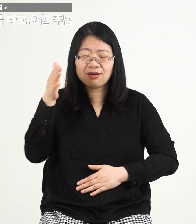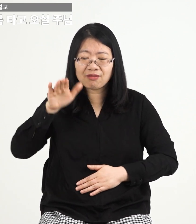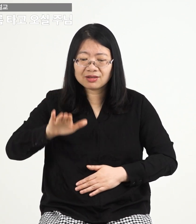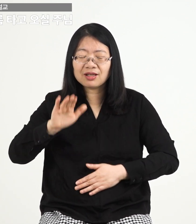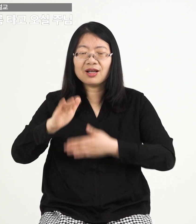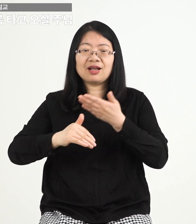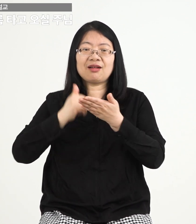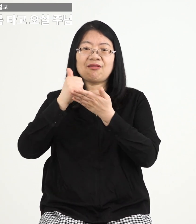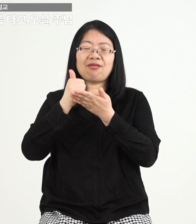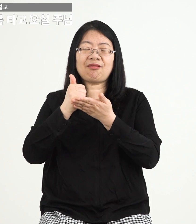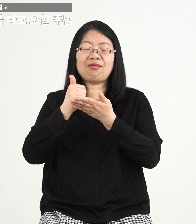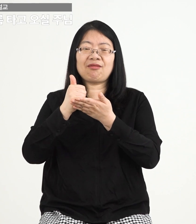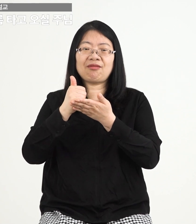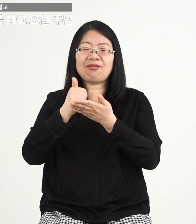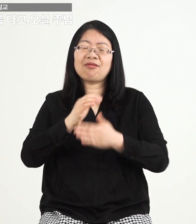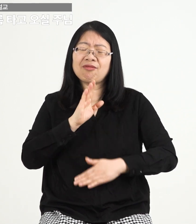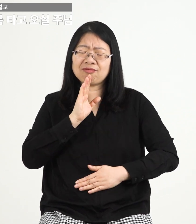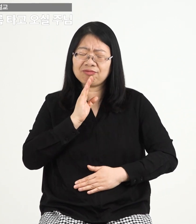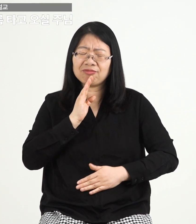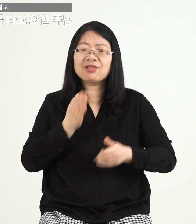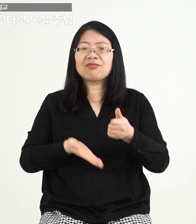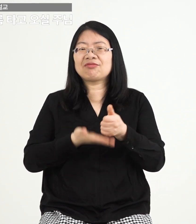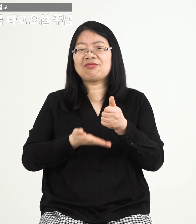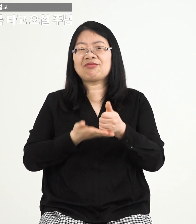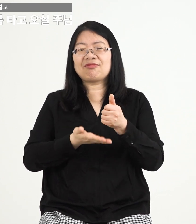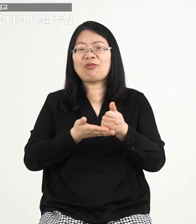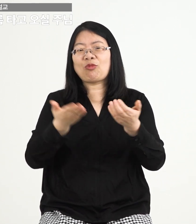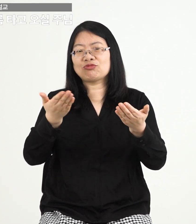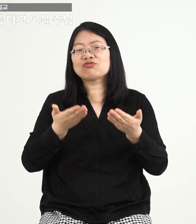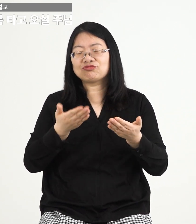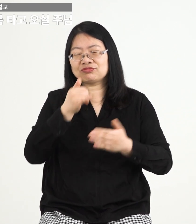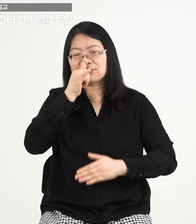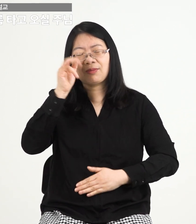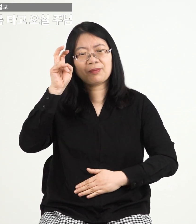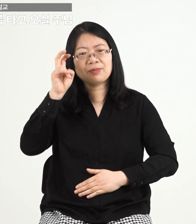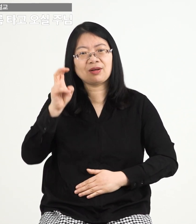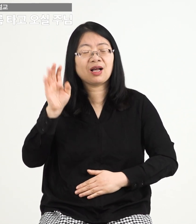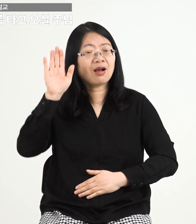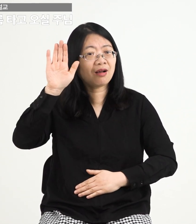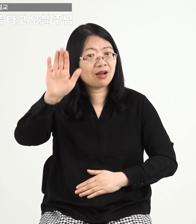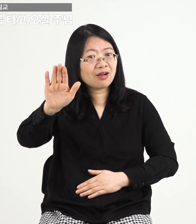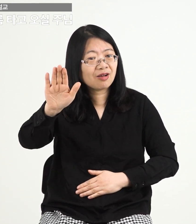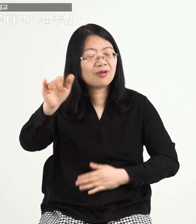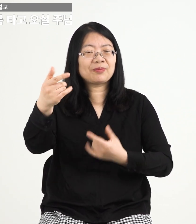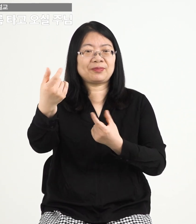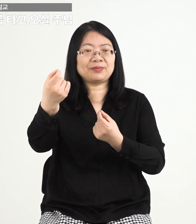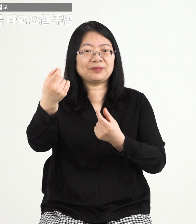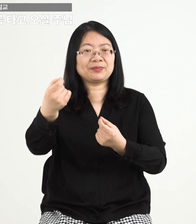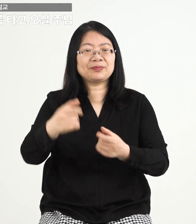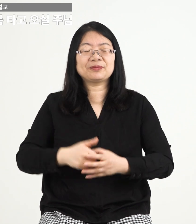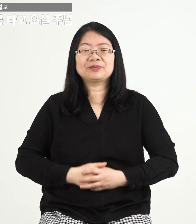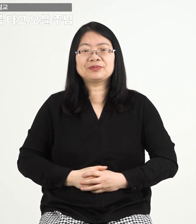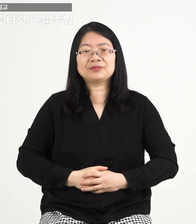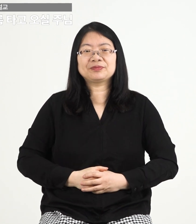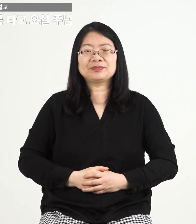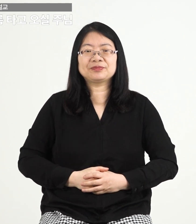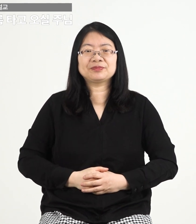하나님께서 정말 칭찬하는 부분도 있었을 거예요. 또 앞으로도 그러겠죠?